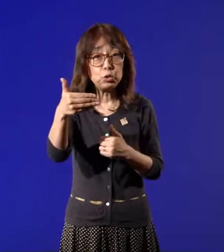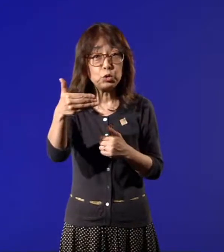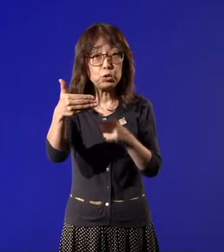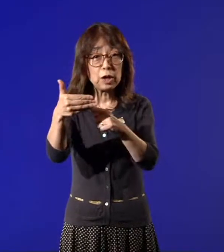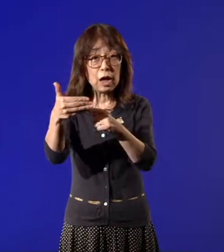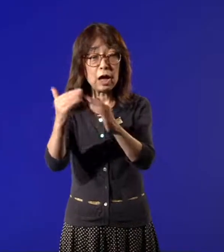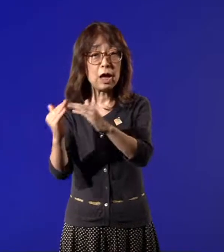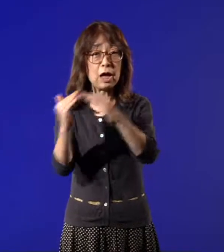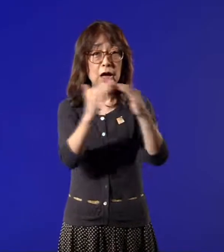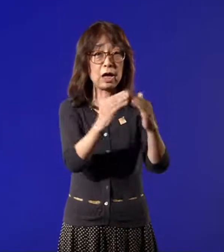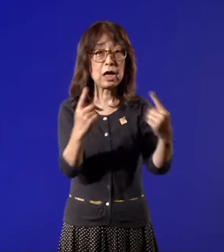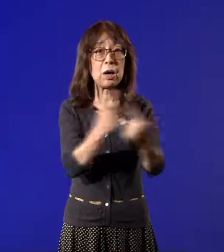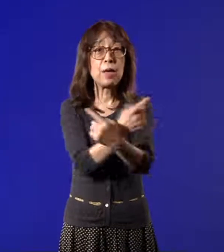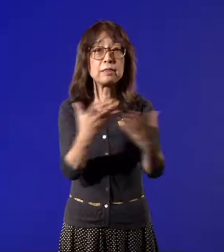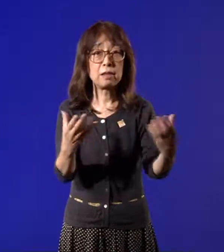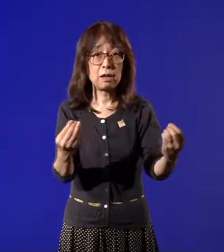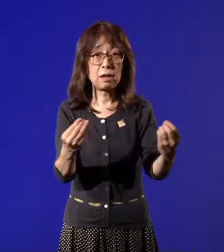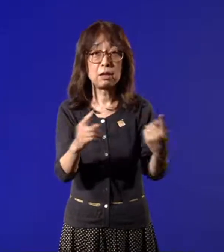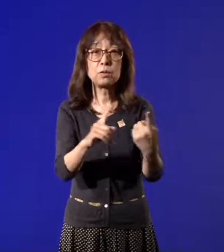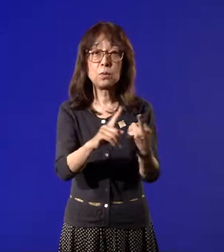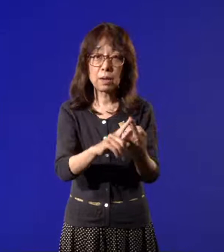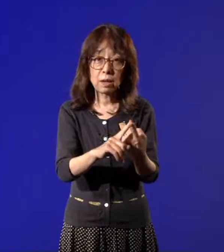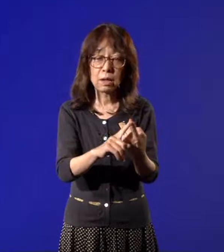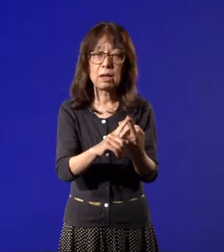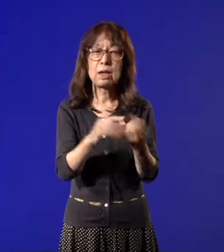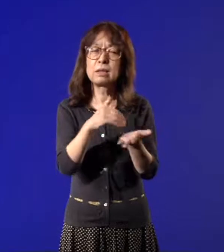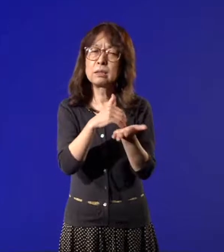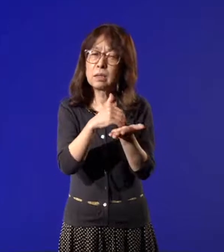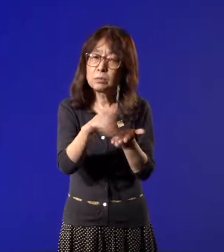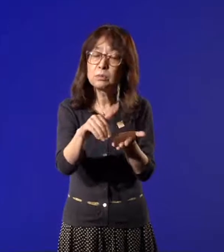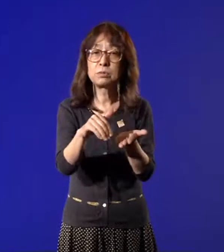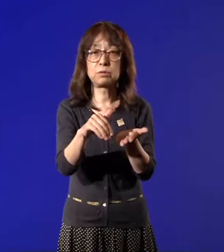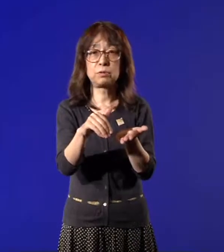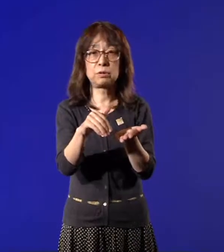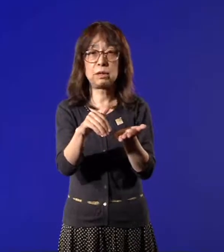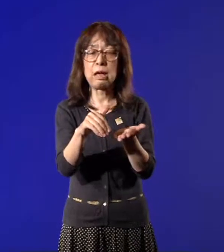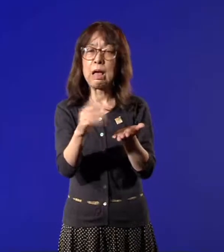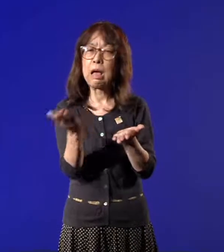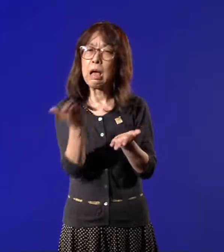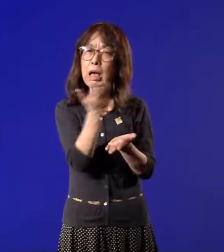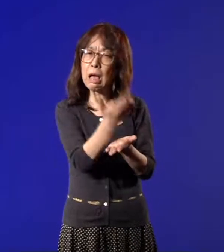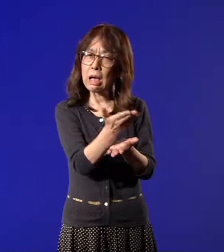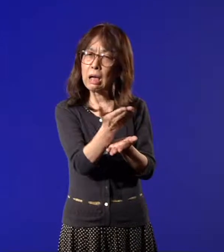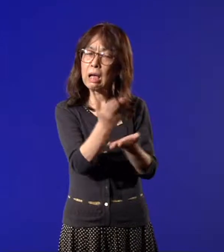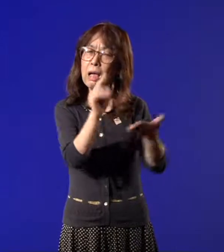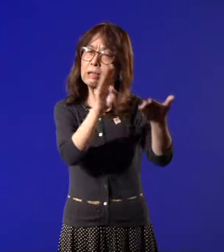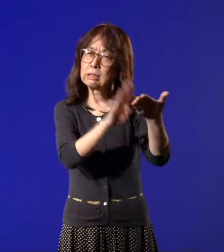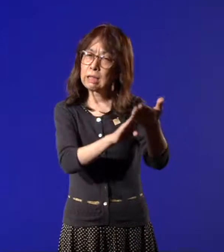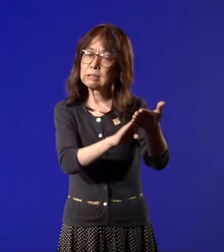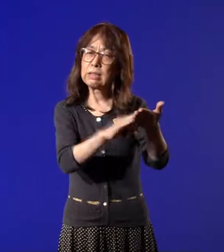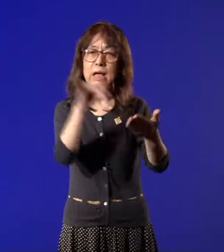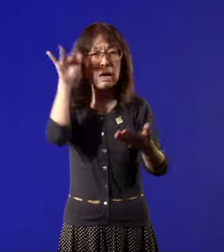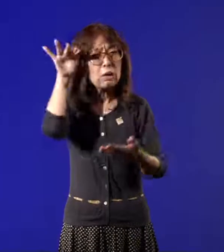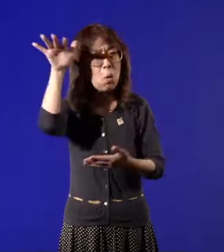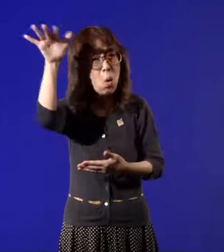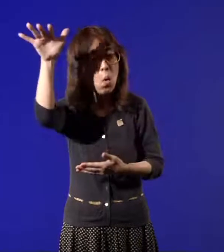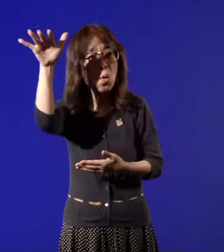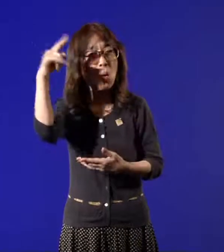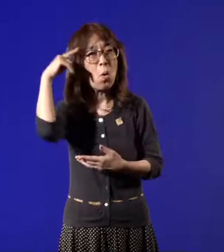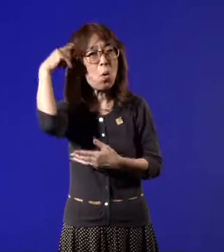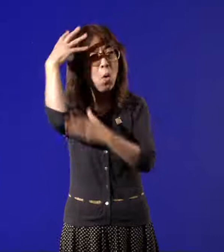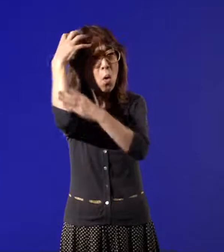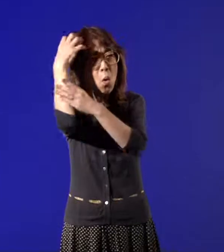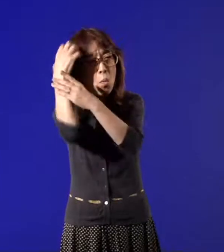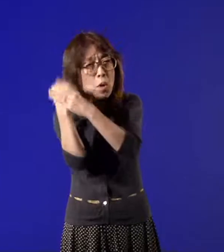というような状況になったときにきっとそこはこうなっているだろうというふうに思い込みでですね